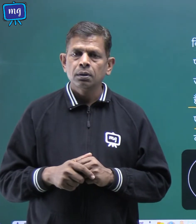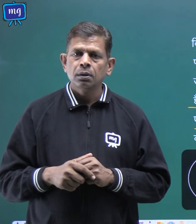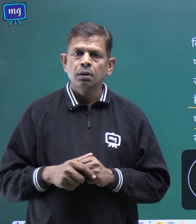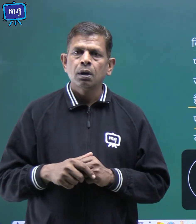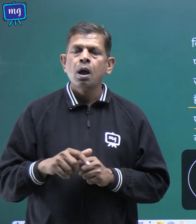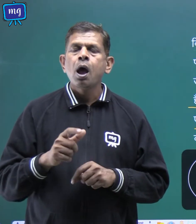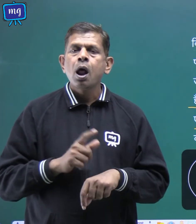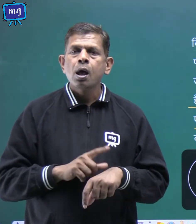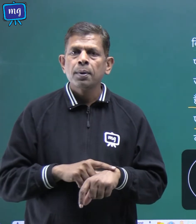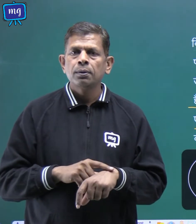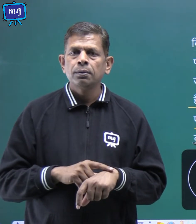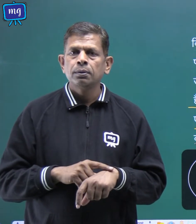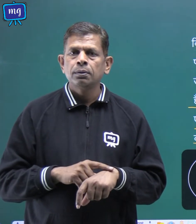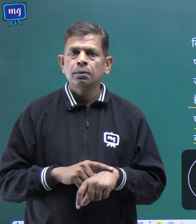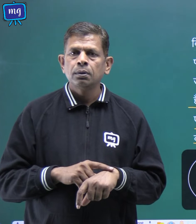लगे समय को